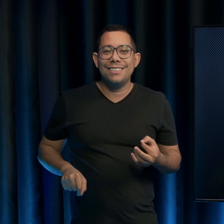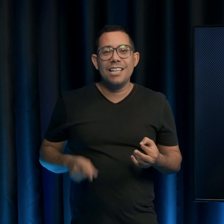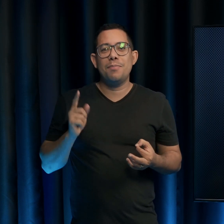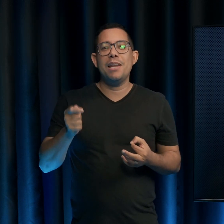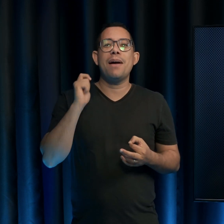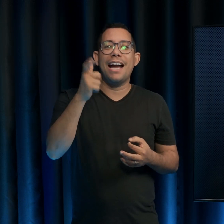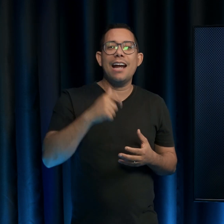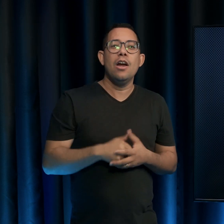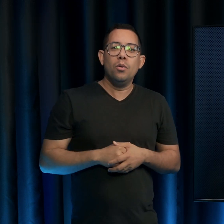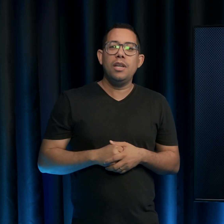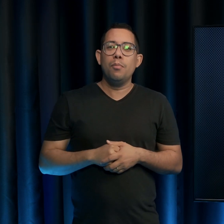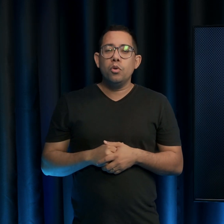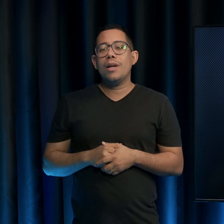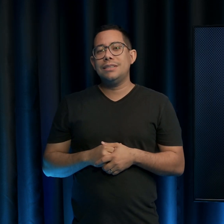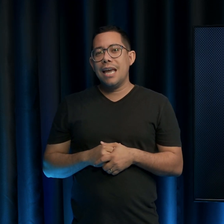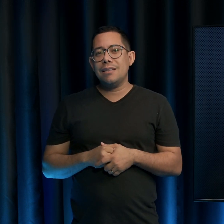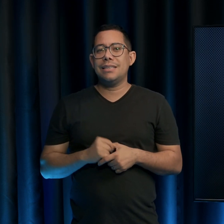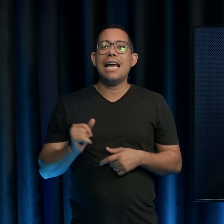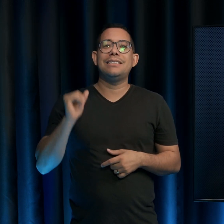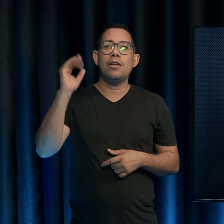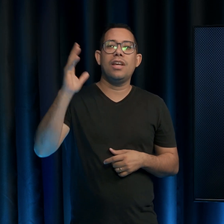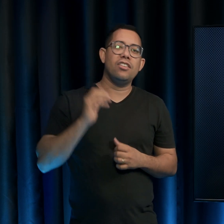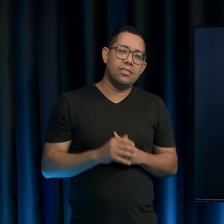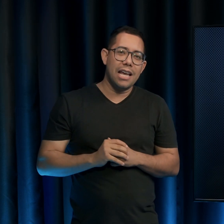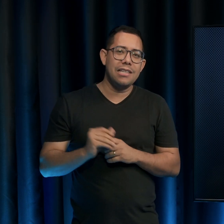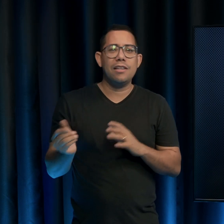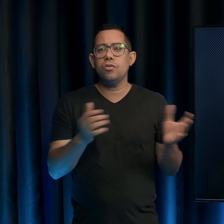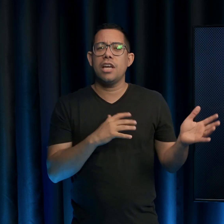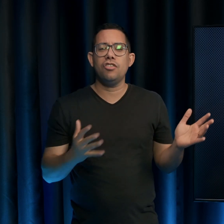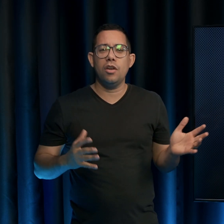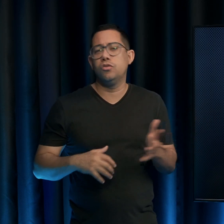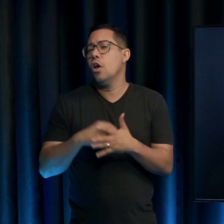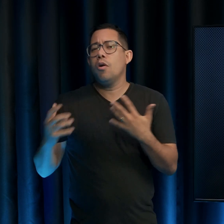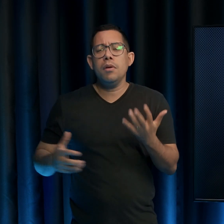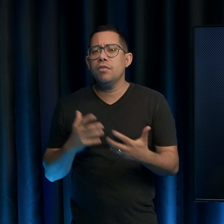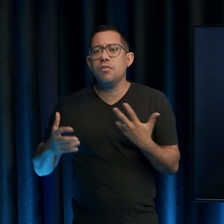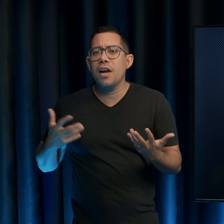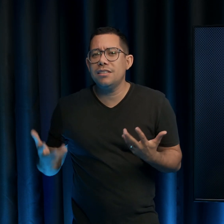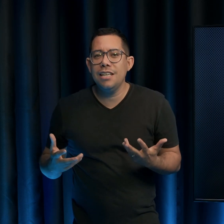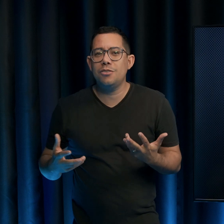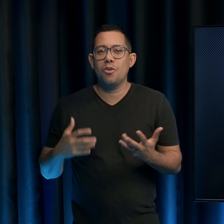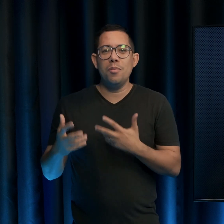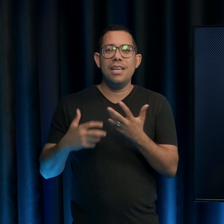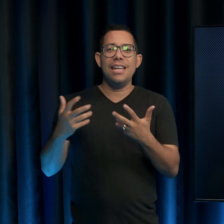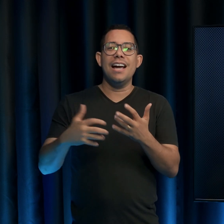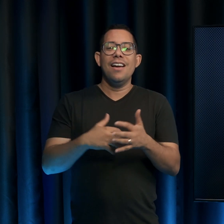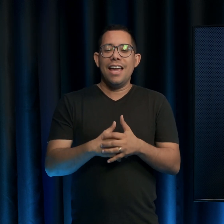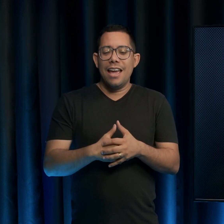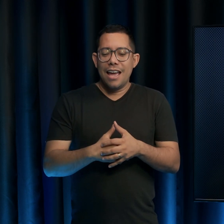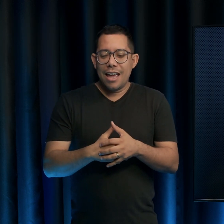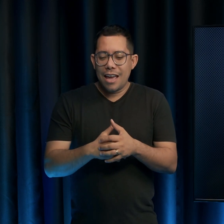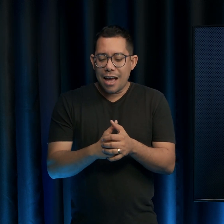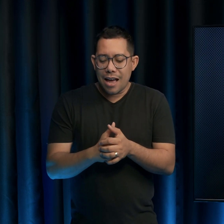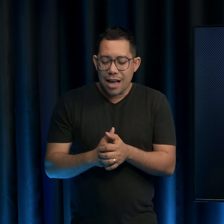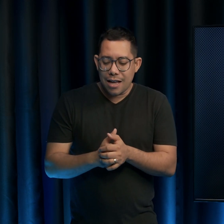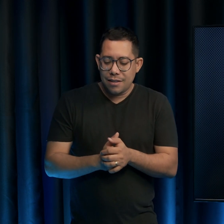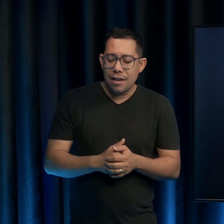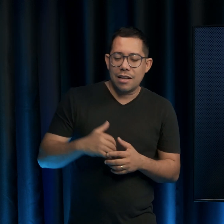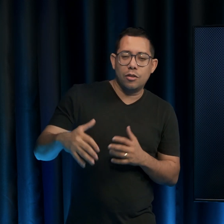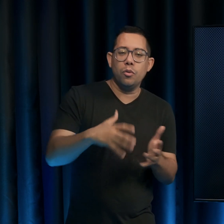Para ele pagar o tributo a César, dar a César o que é de César e a Deus o que é de Deus. Como que você faz isso? Como que iria a sinalização do